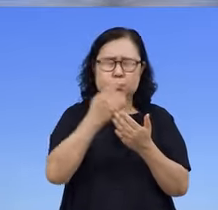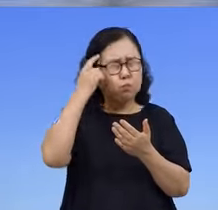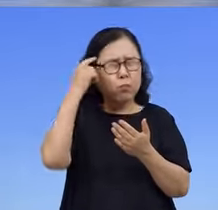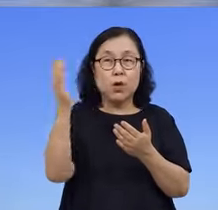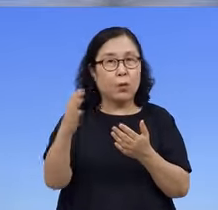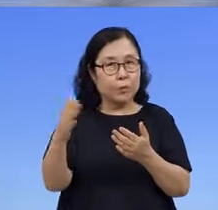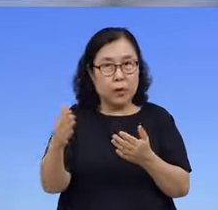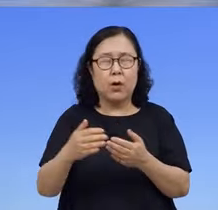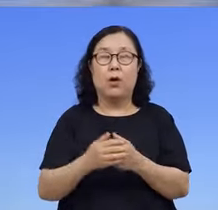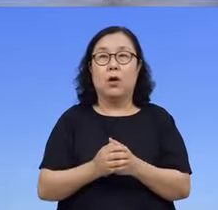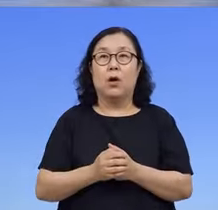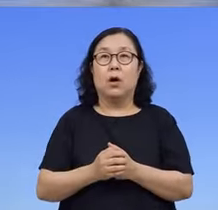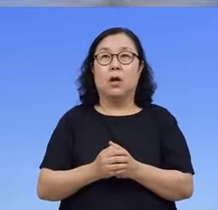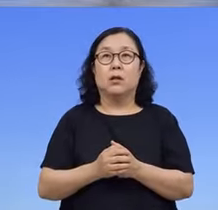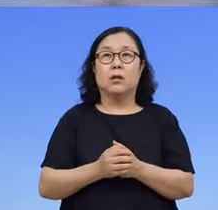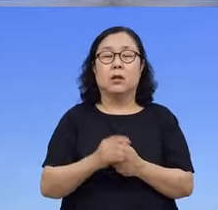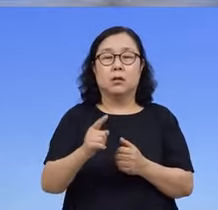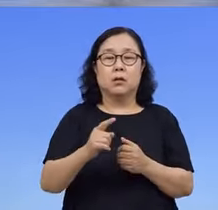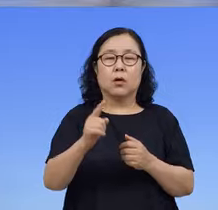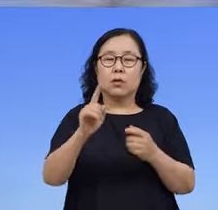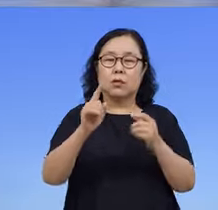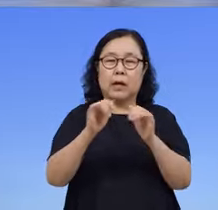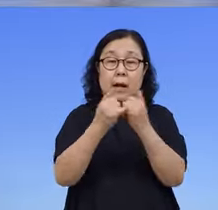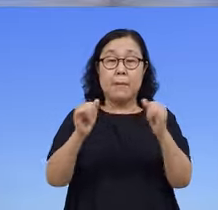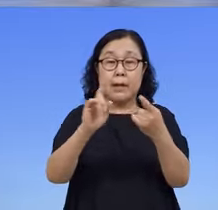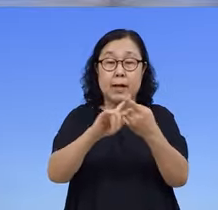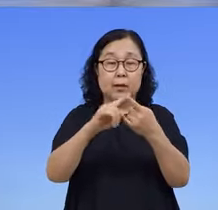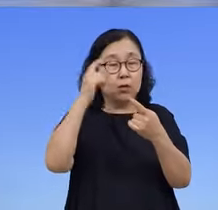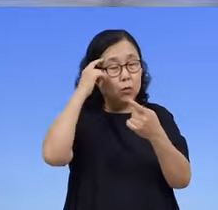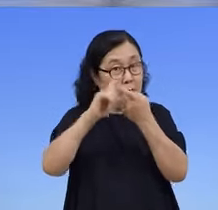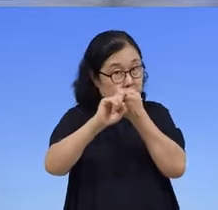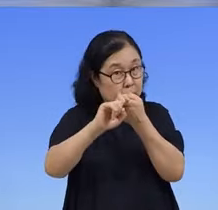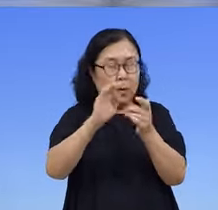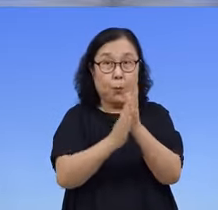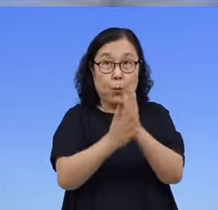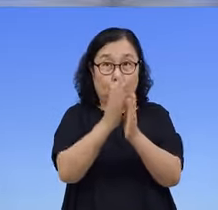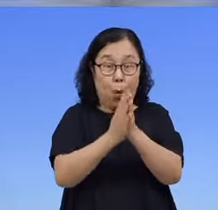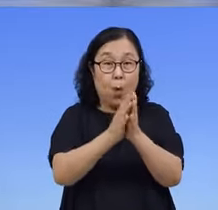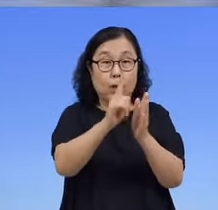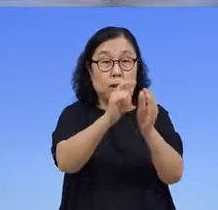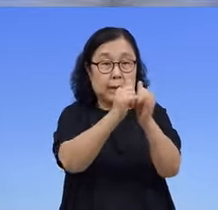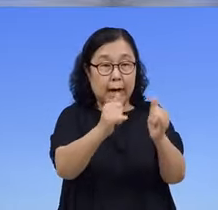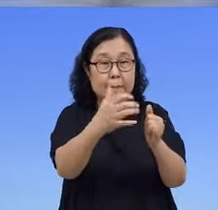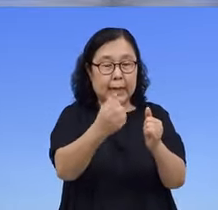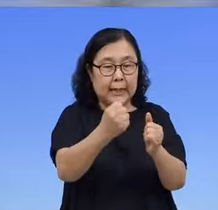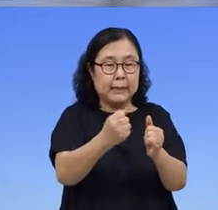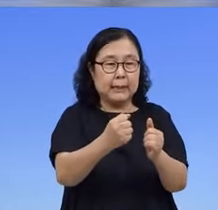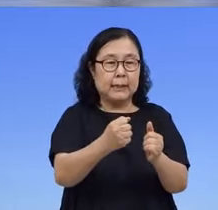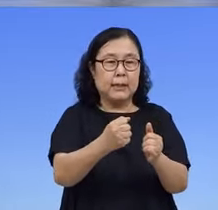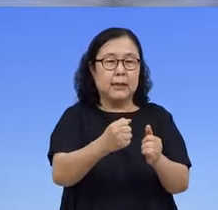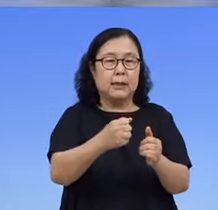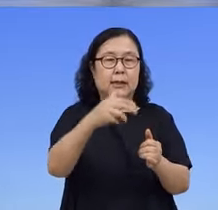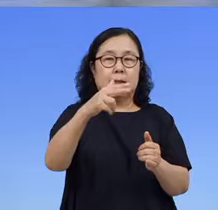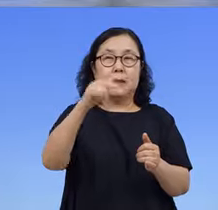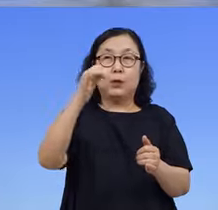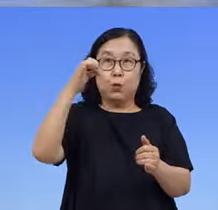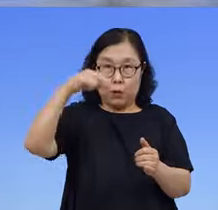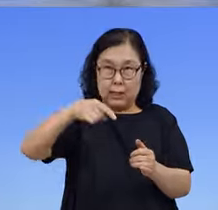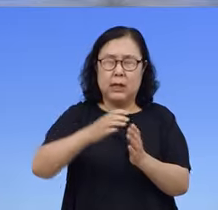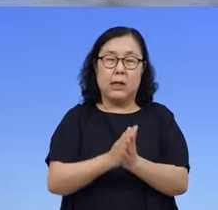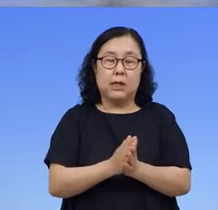그 사람의 존재를 귀하게 여기기보다는 그런 데는 관심이 없고 오직 그가 가진 지위나 신분 이런 데만